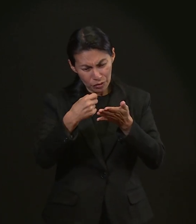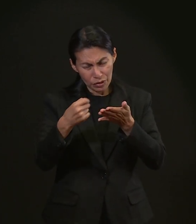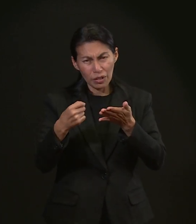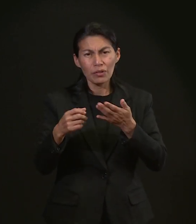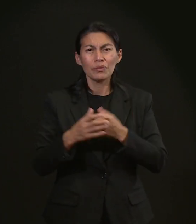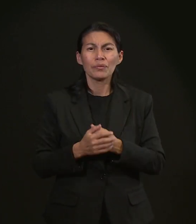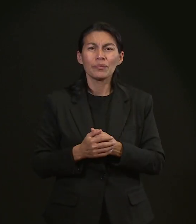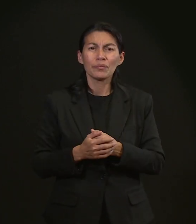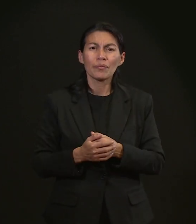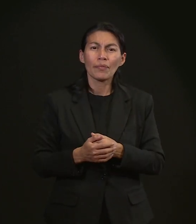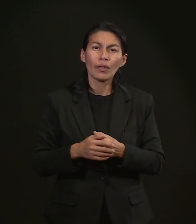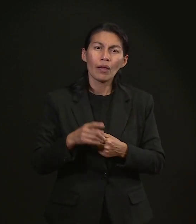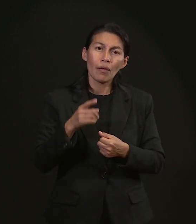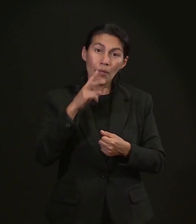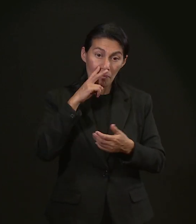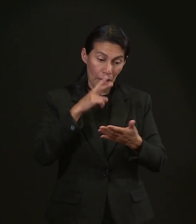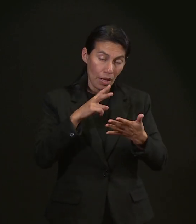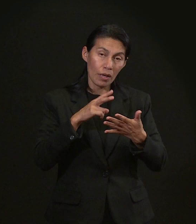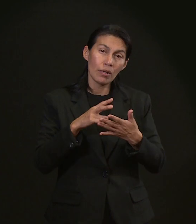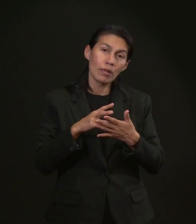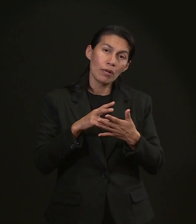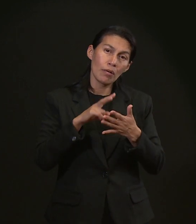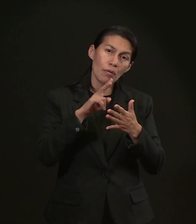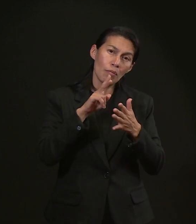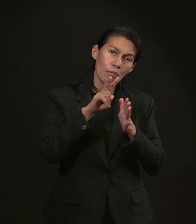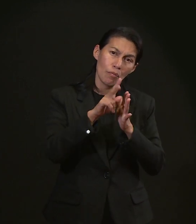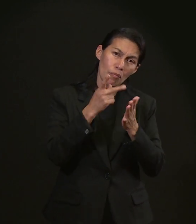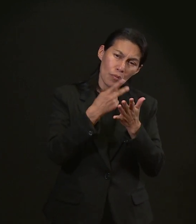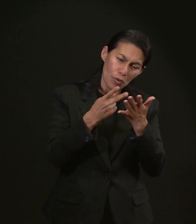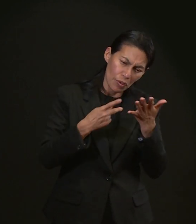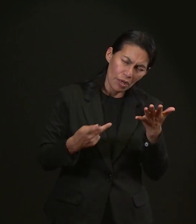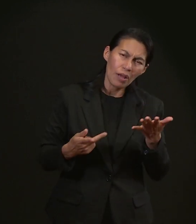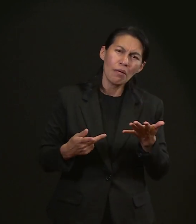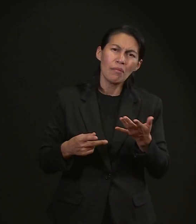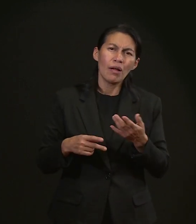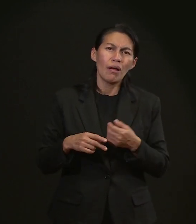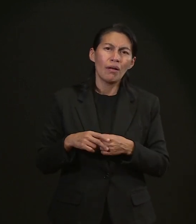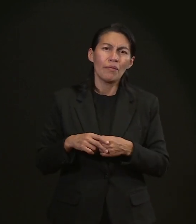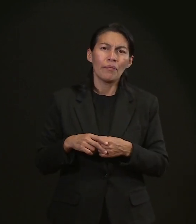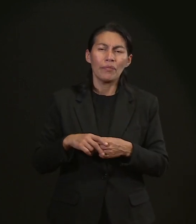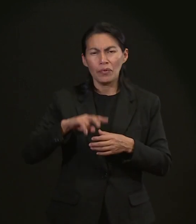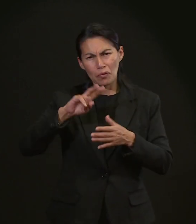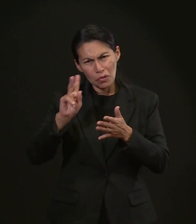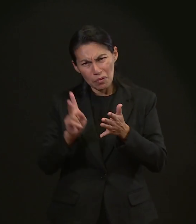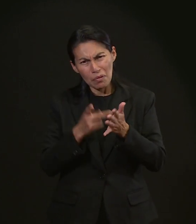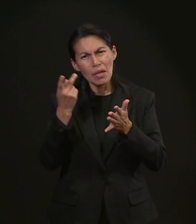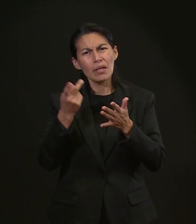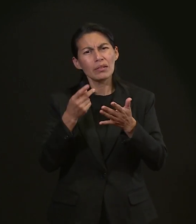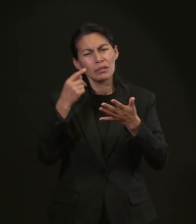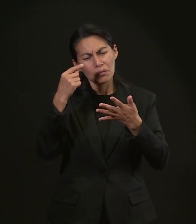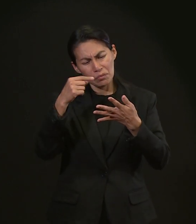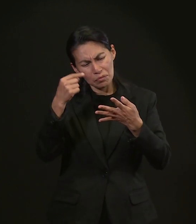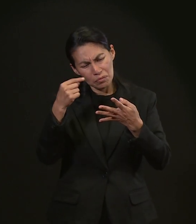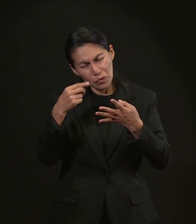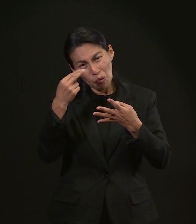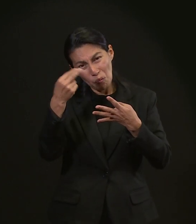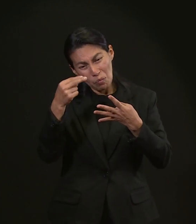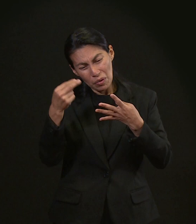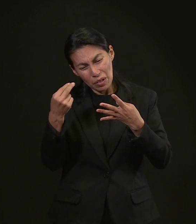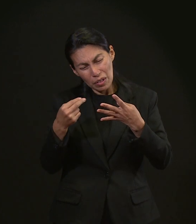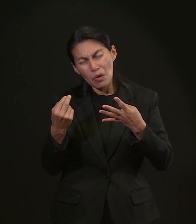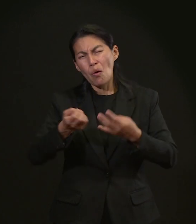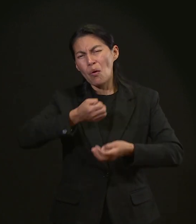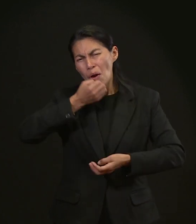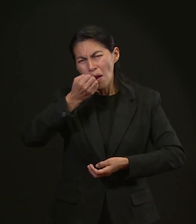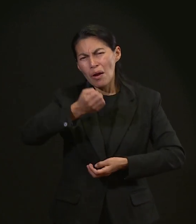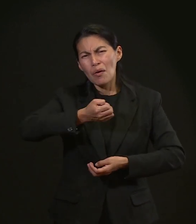anótalo revisa los puedes ver la grabación en youtube o las otras redes sociales y tú